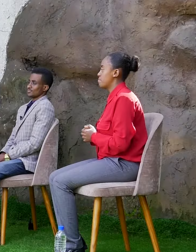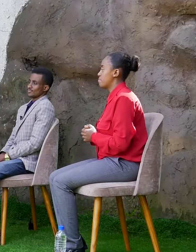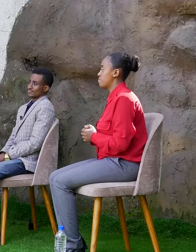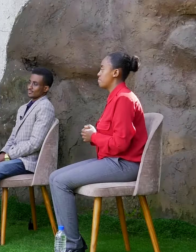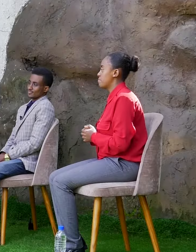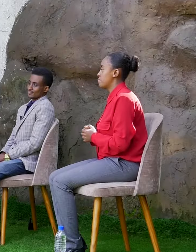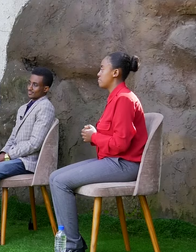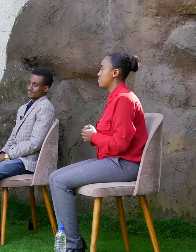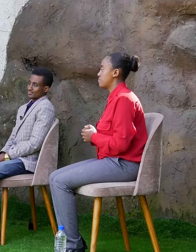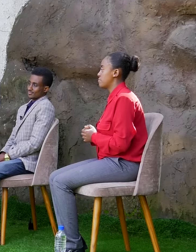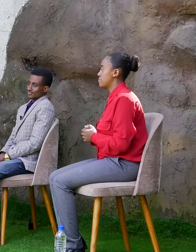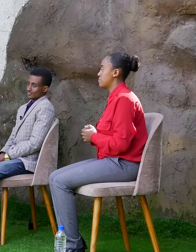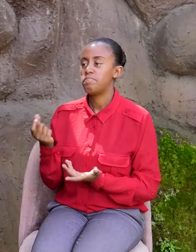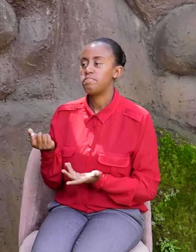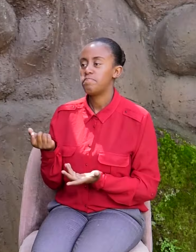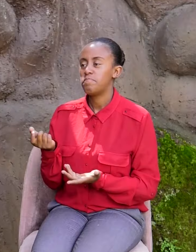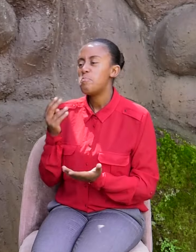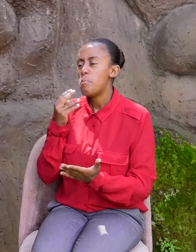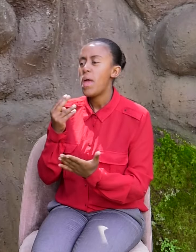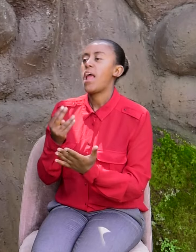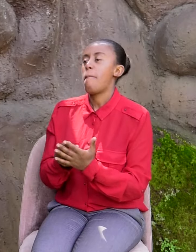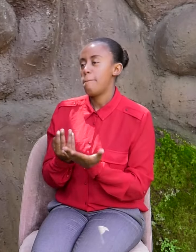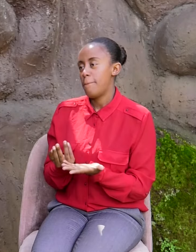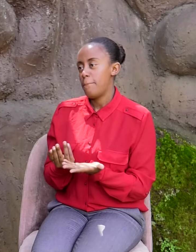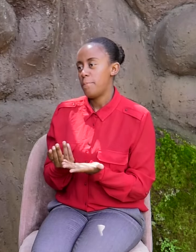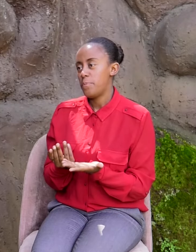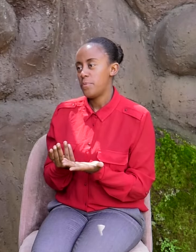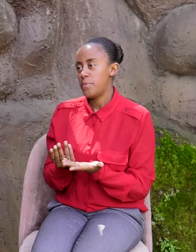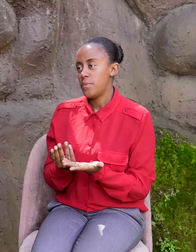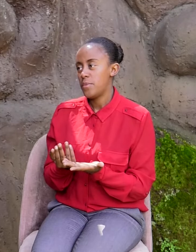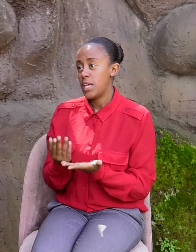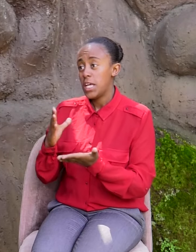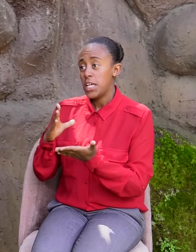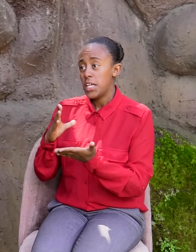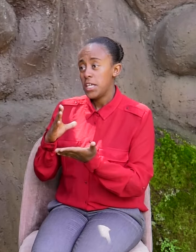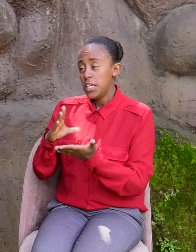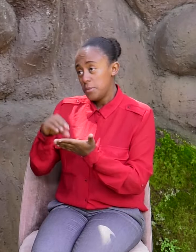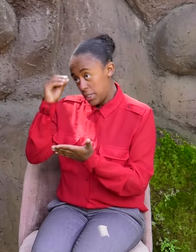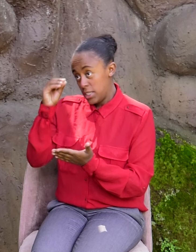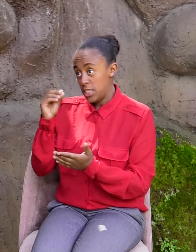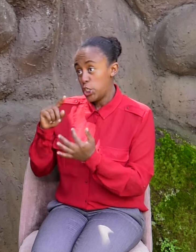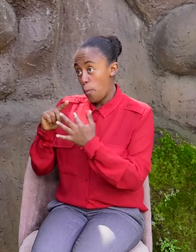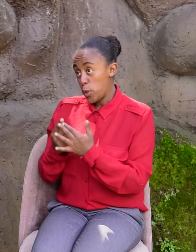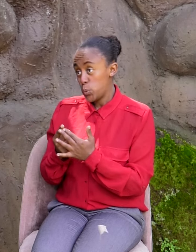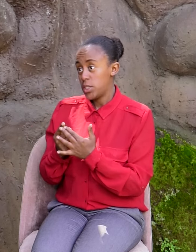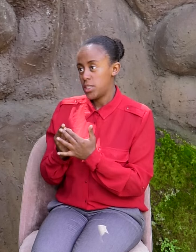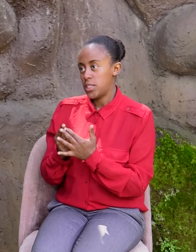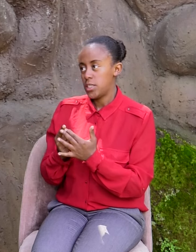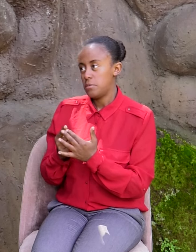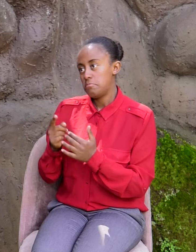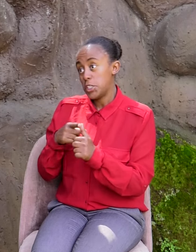ብትወደው ትምህርትስ ምን አይነት ነበር? መልካም ትምህርቴን የጀመርኩት ያው መጀመሪያ